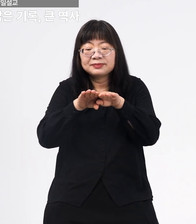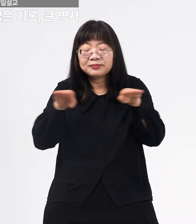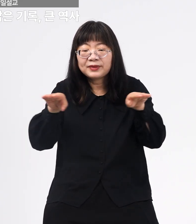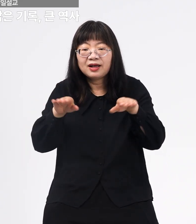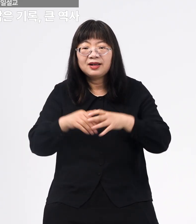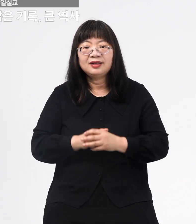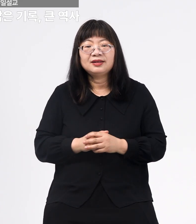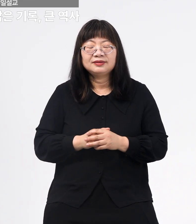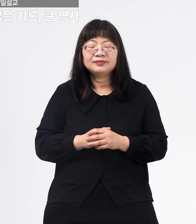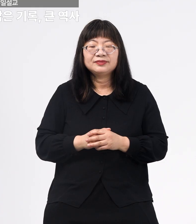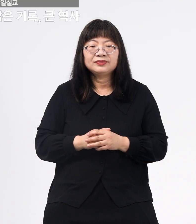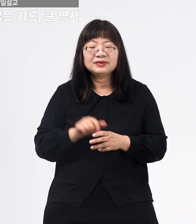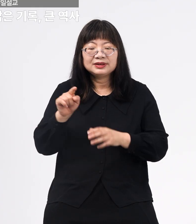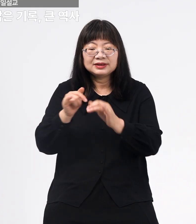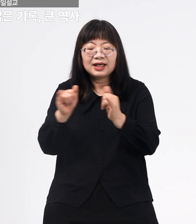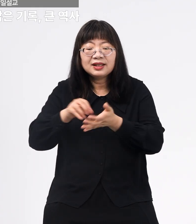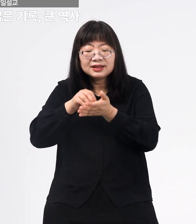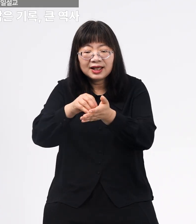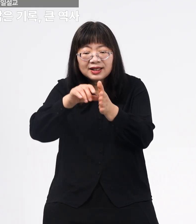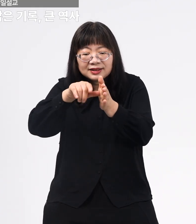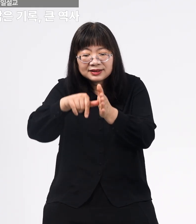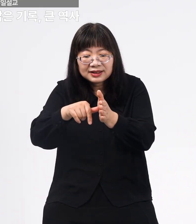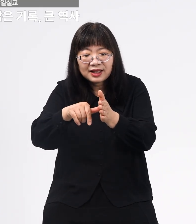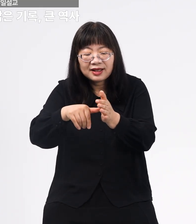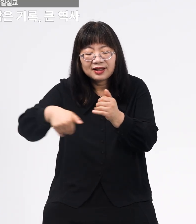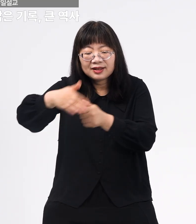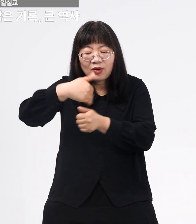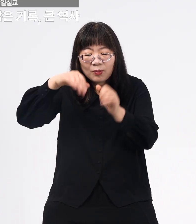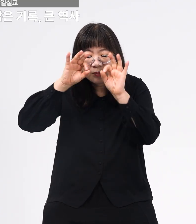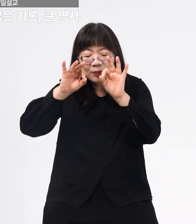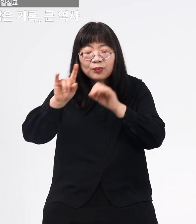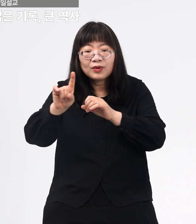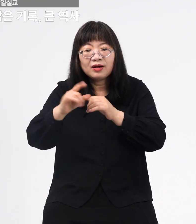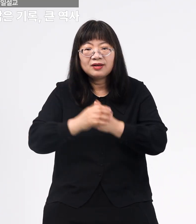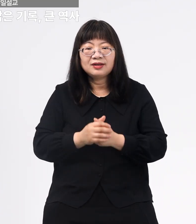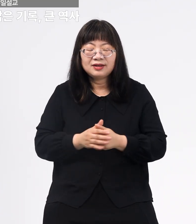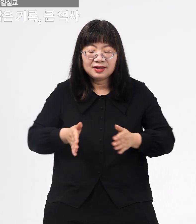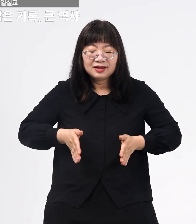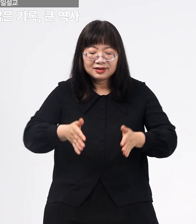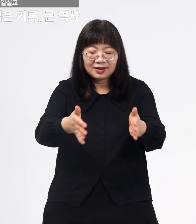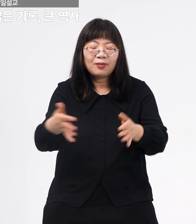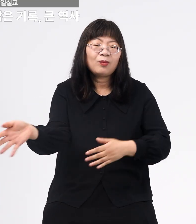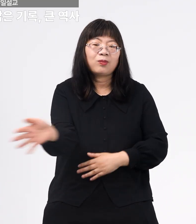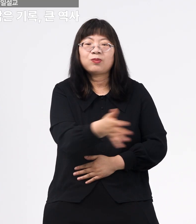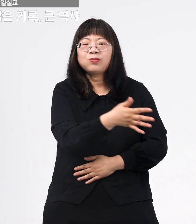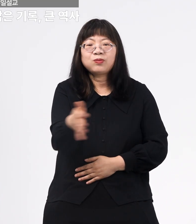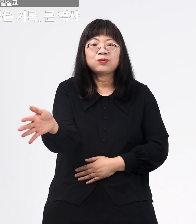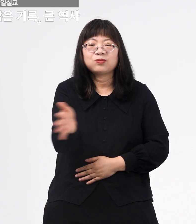이들이 등장해야 했던 시대는 어떤 시대인가 하면 대로가 텅 빈 시대예요.